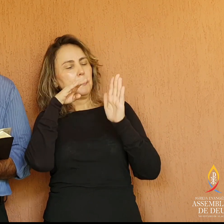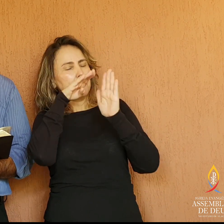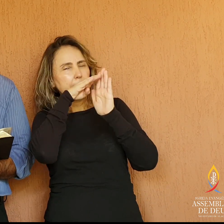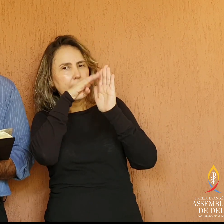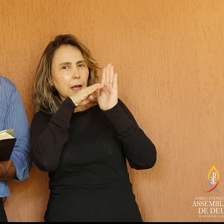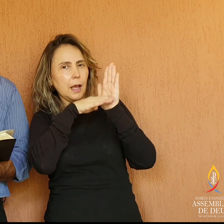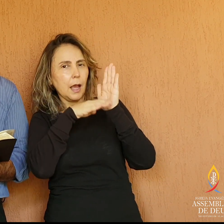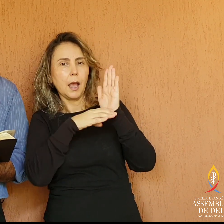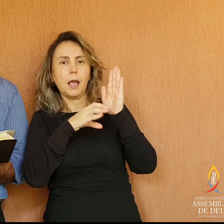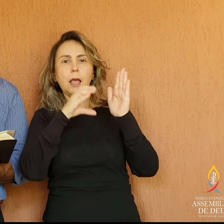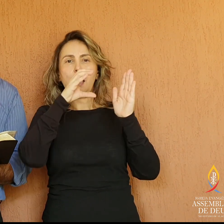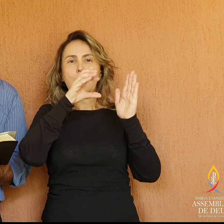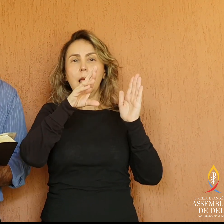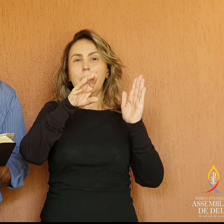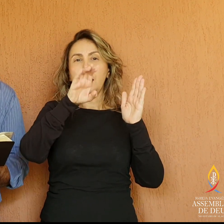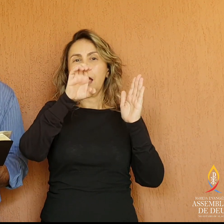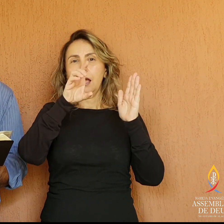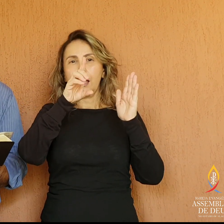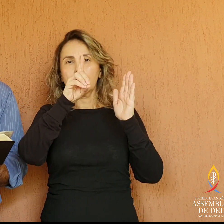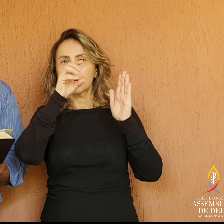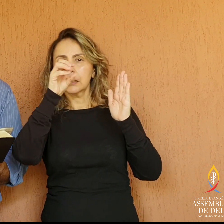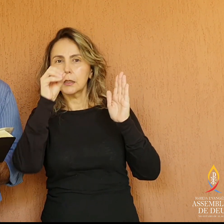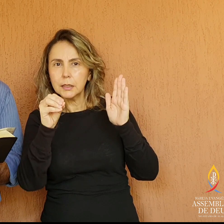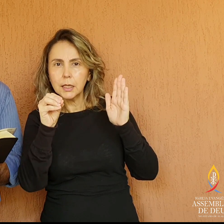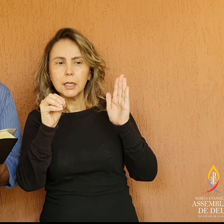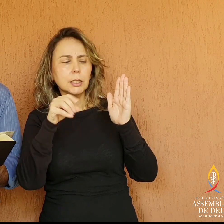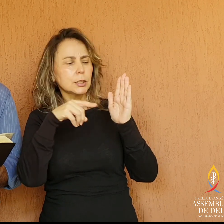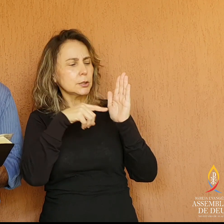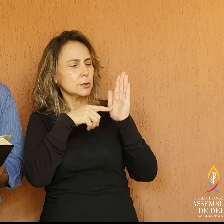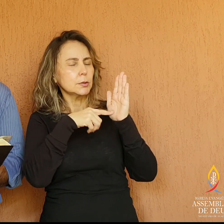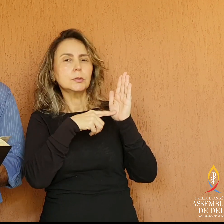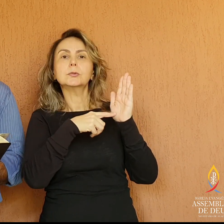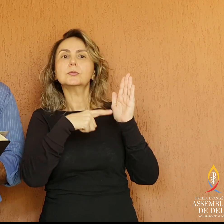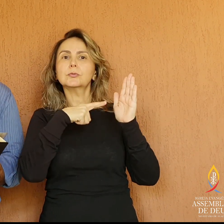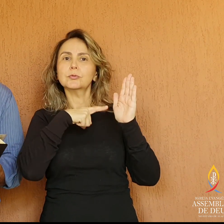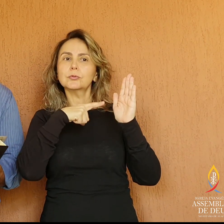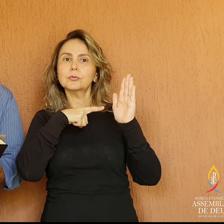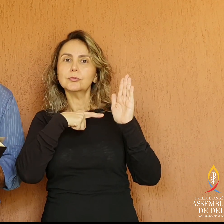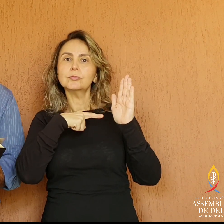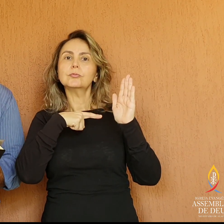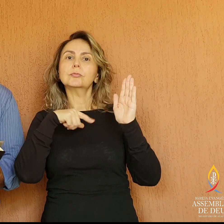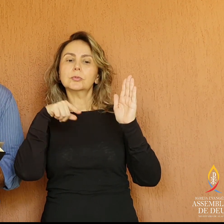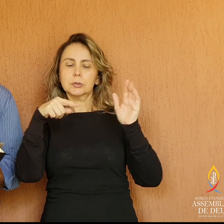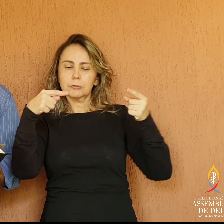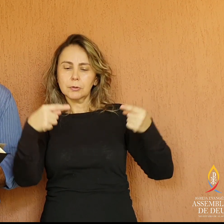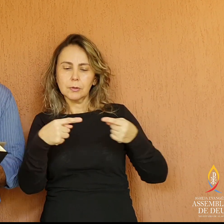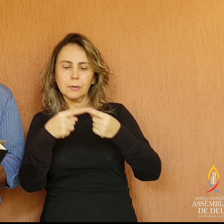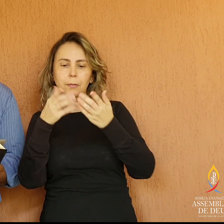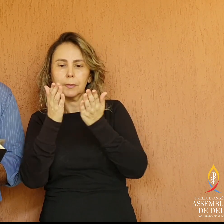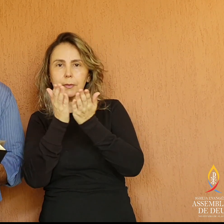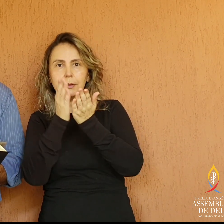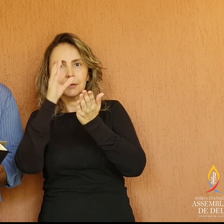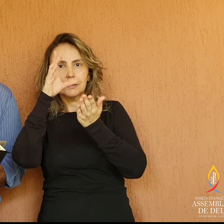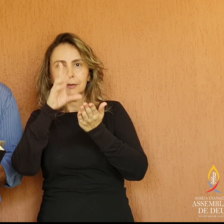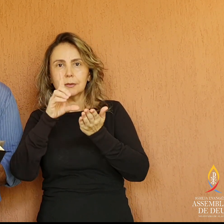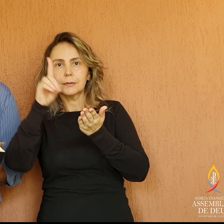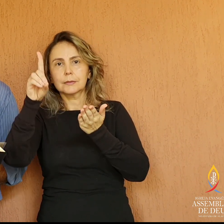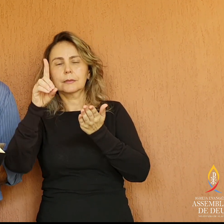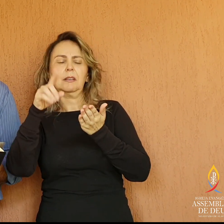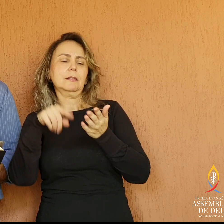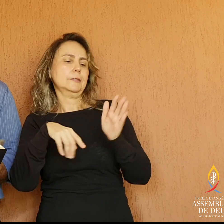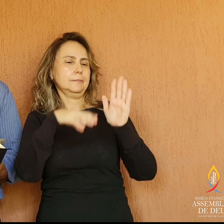que a igreja criou o credo apostólico, onde firmava o que a Escritura dizia, falava sobre